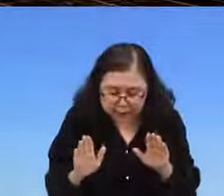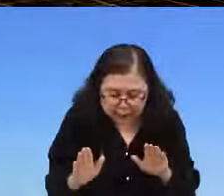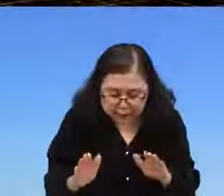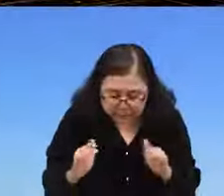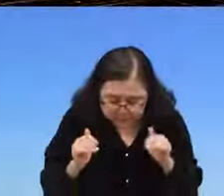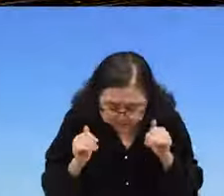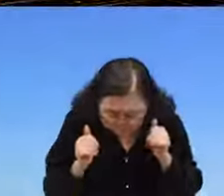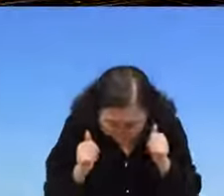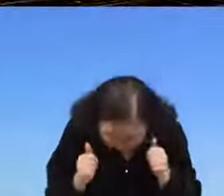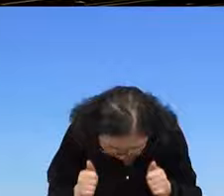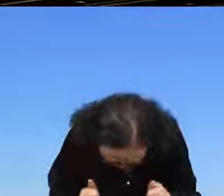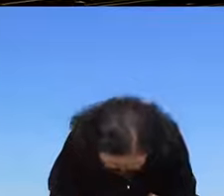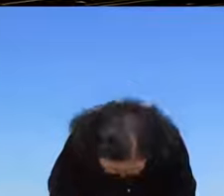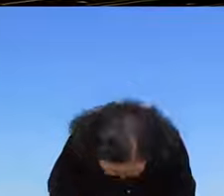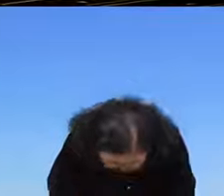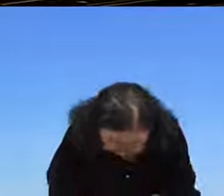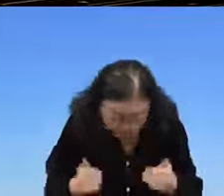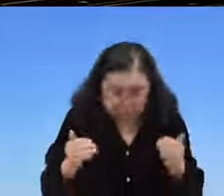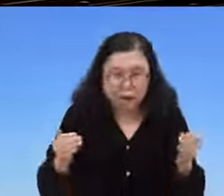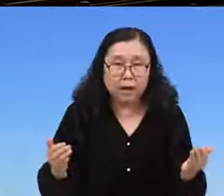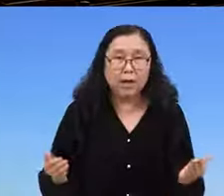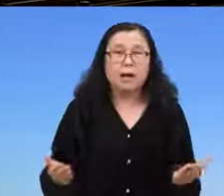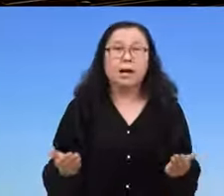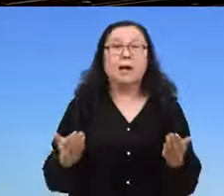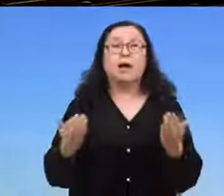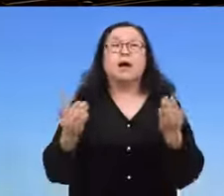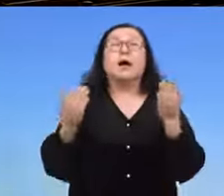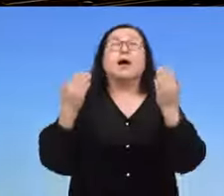엎드려 절하세,